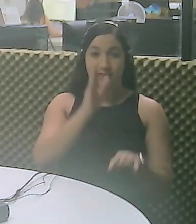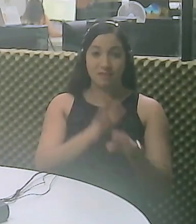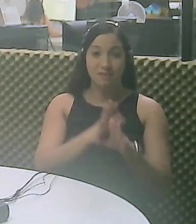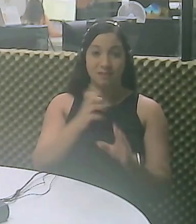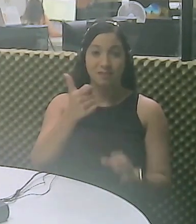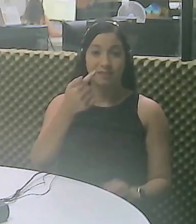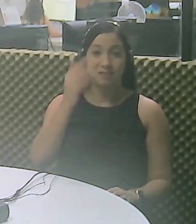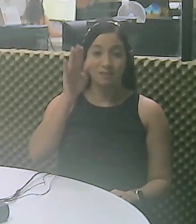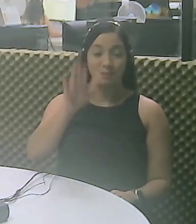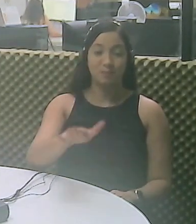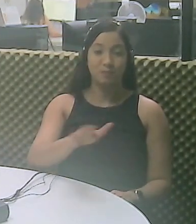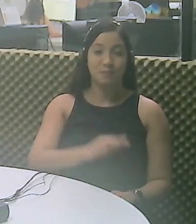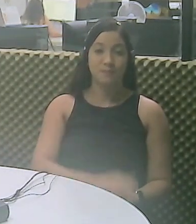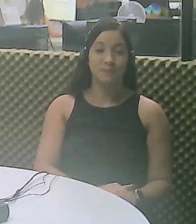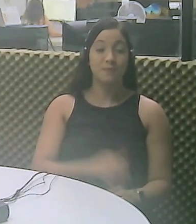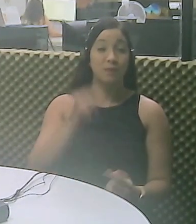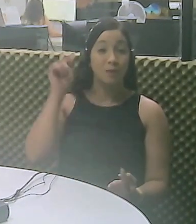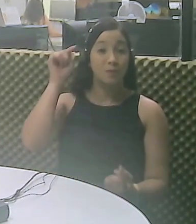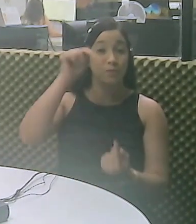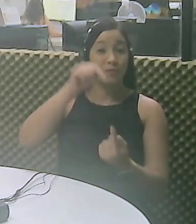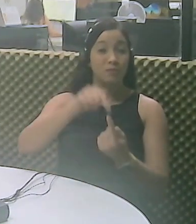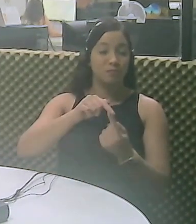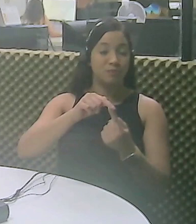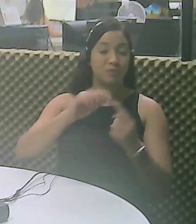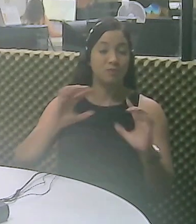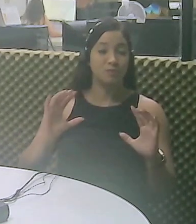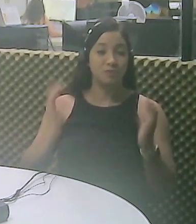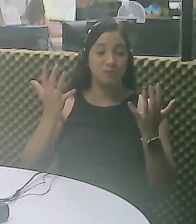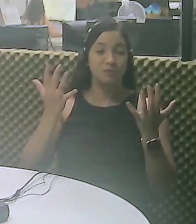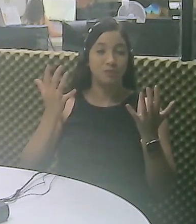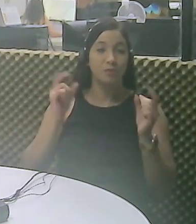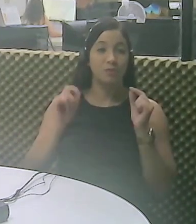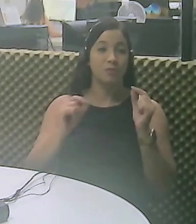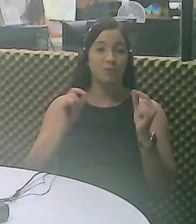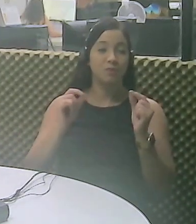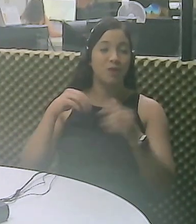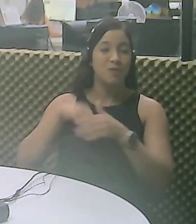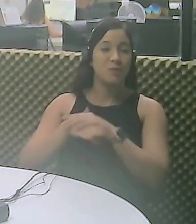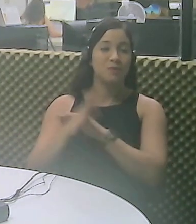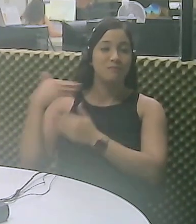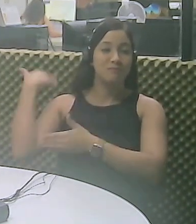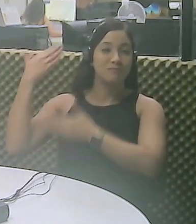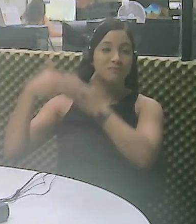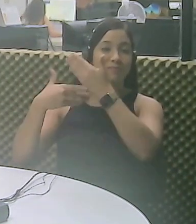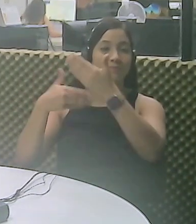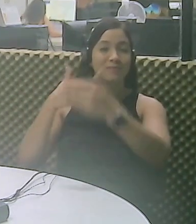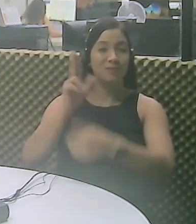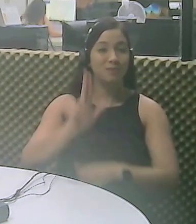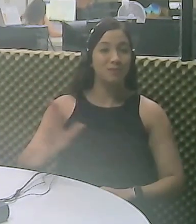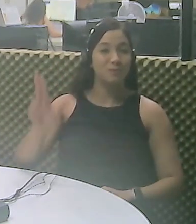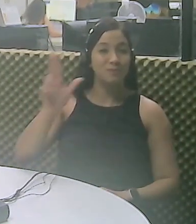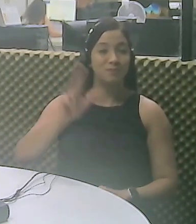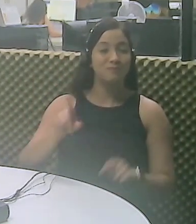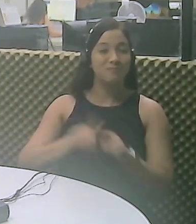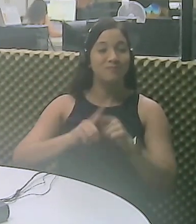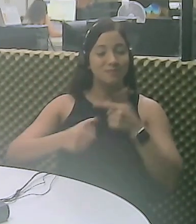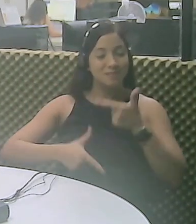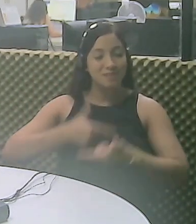5 da tarde. O objetivo do Memorial da Congada é celebrar a rica tradição cultural de Uberlândia e aqueles que